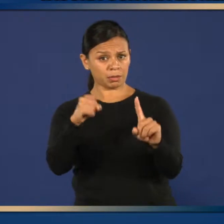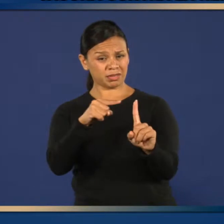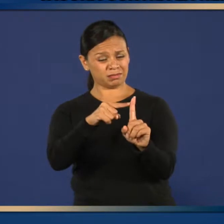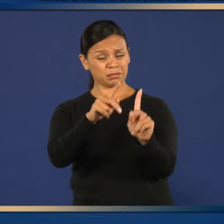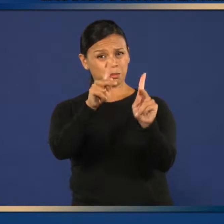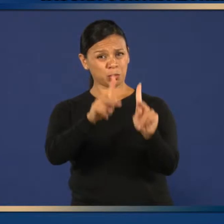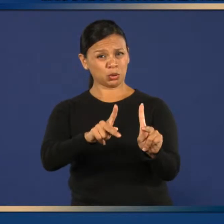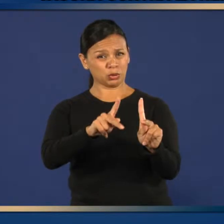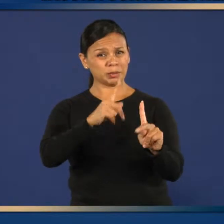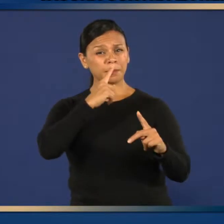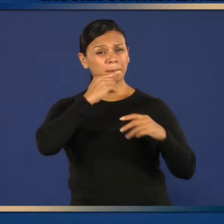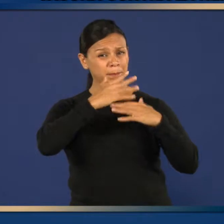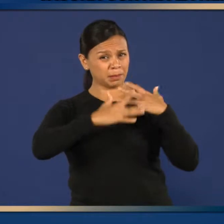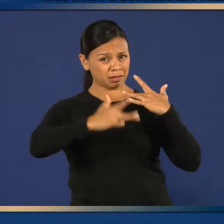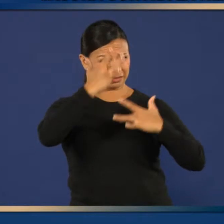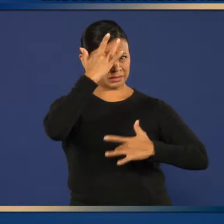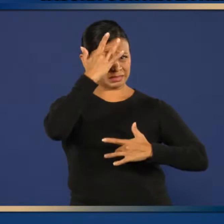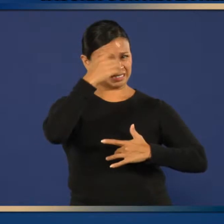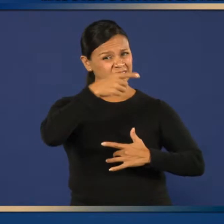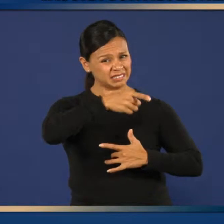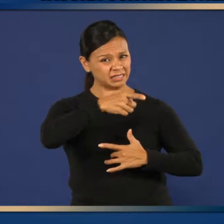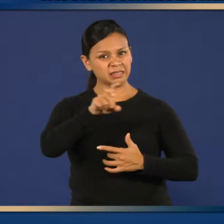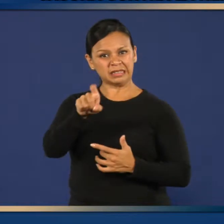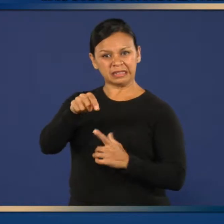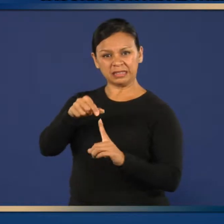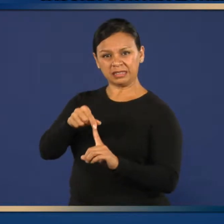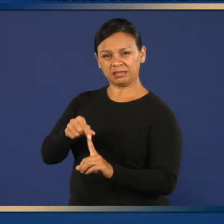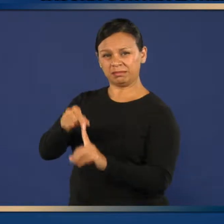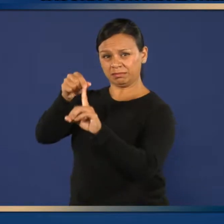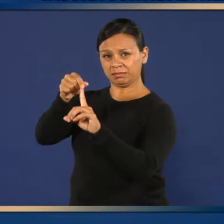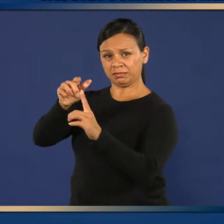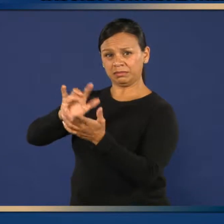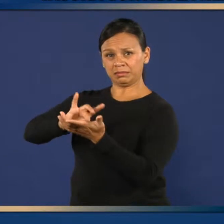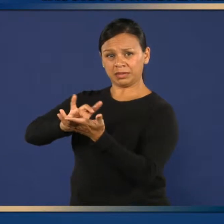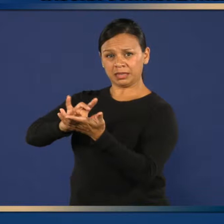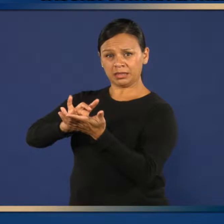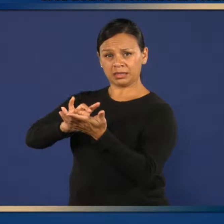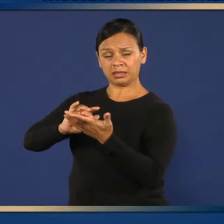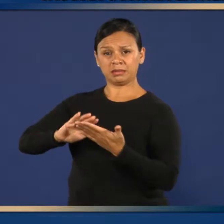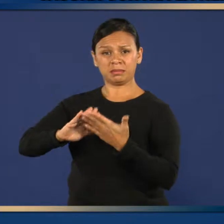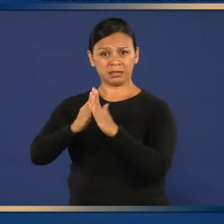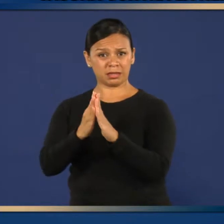las personas con enfermedades crónicas del hígado